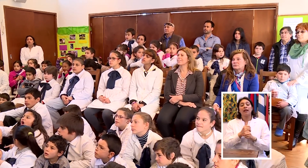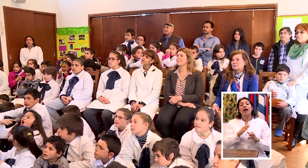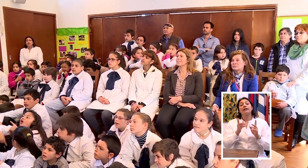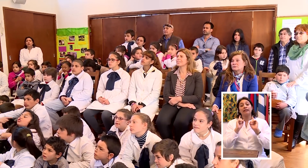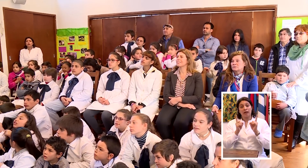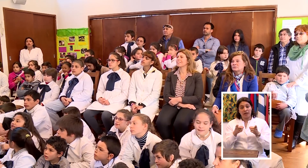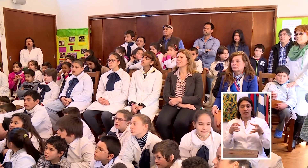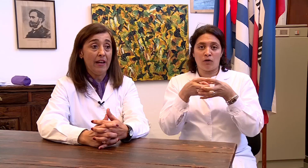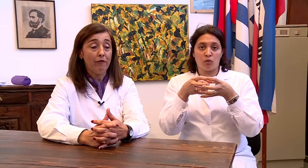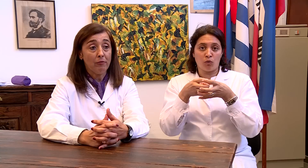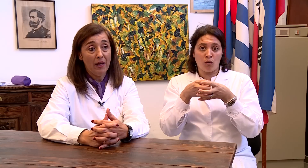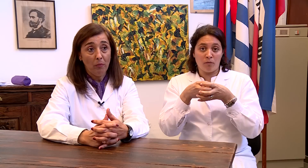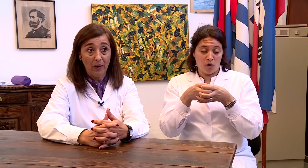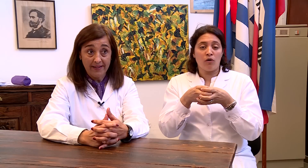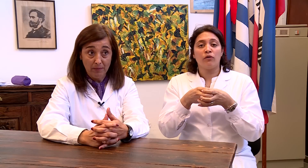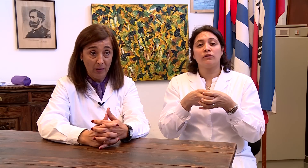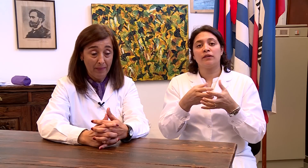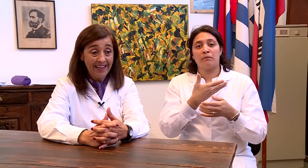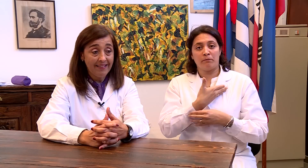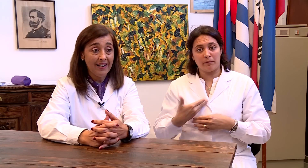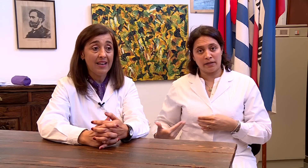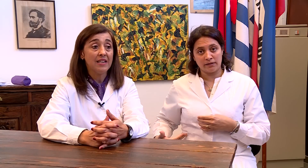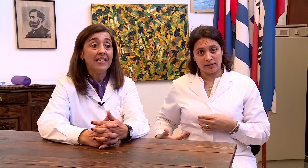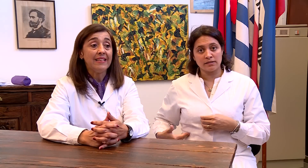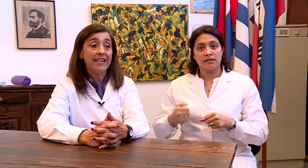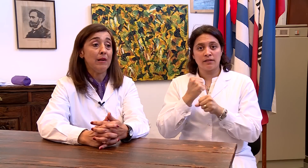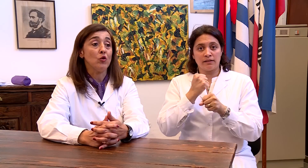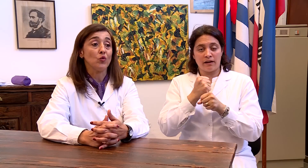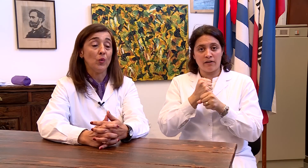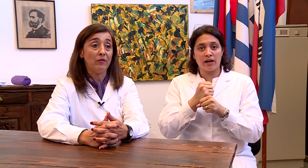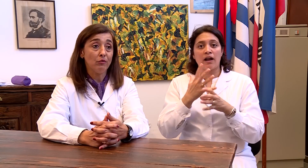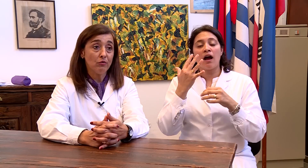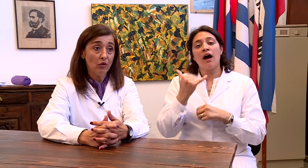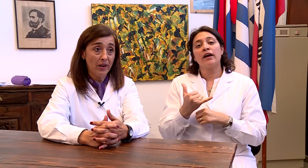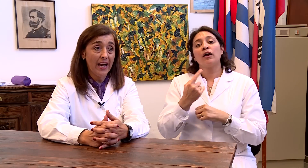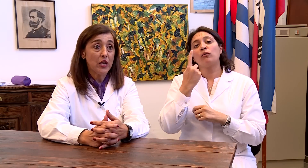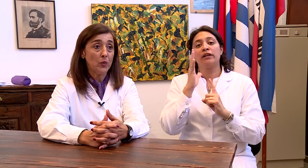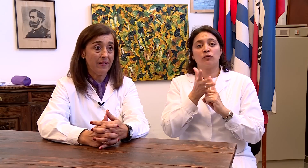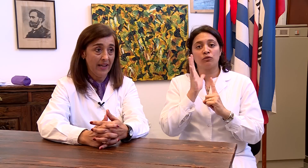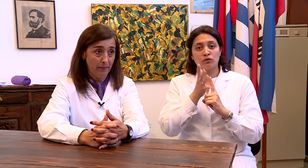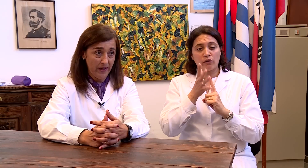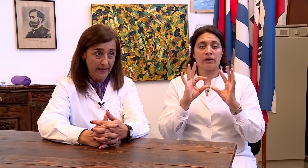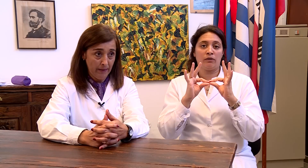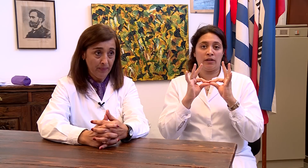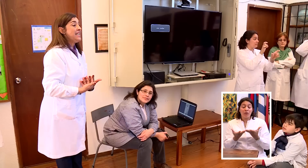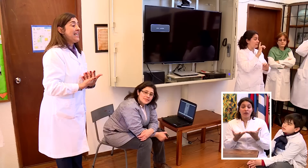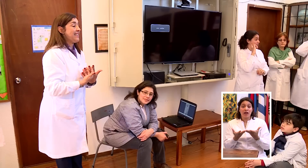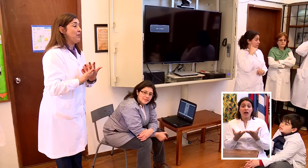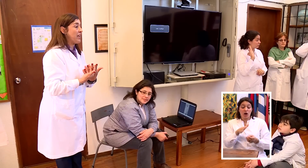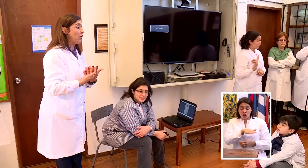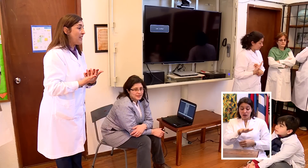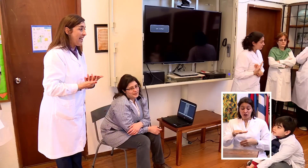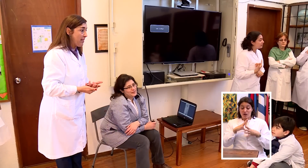Además del equipo formado por las maestras, tenemos una instructora y un intérprete.